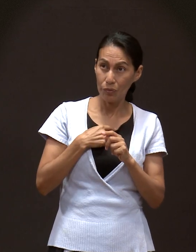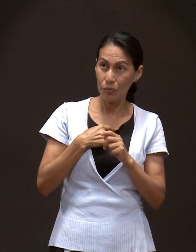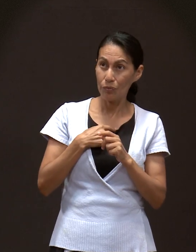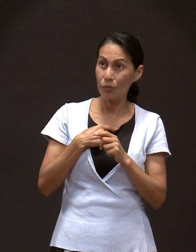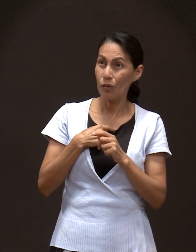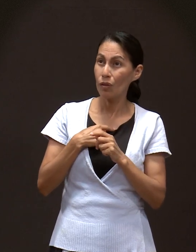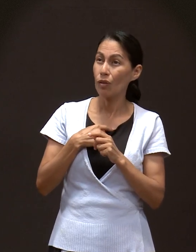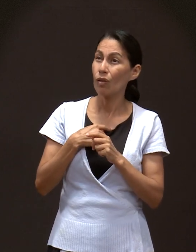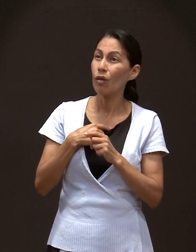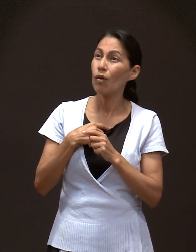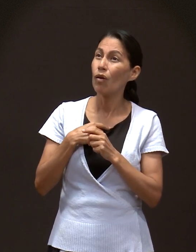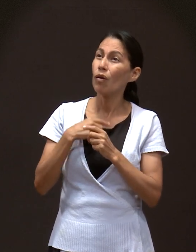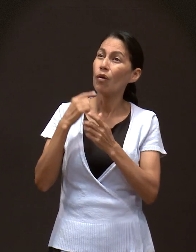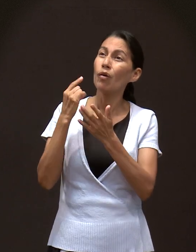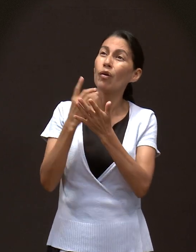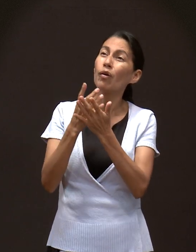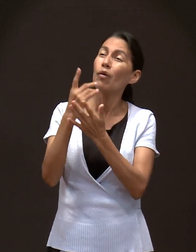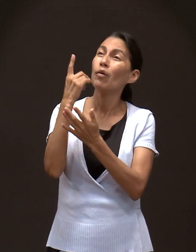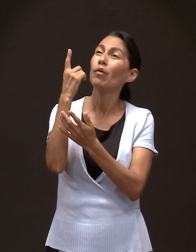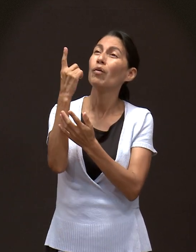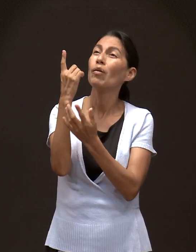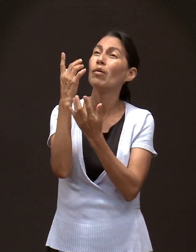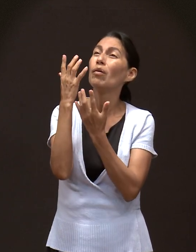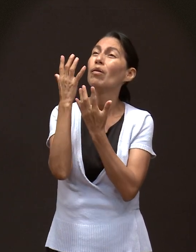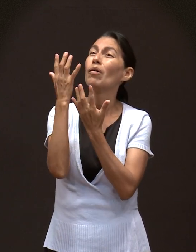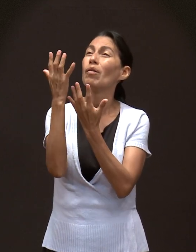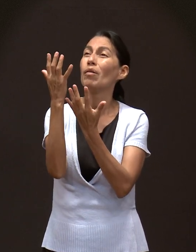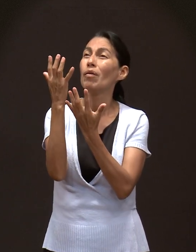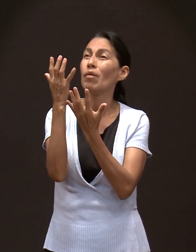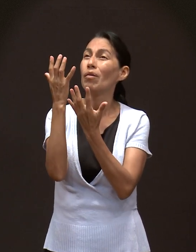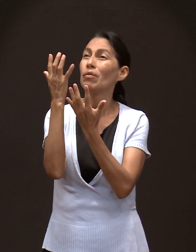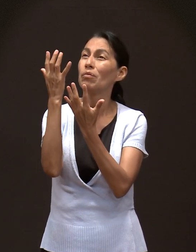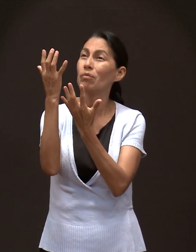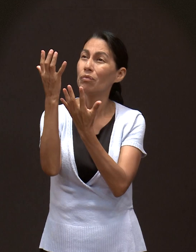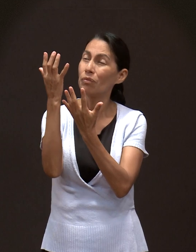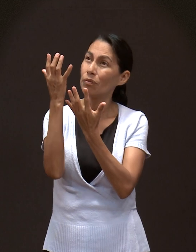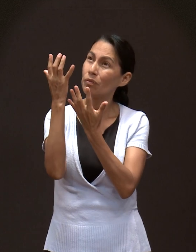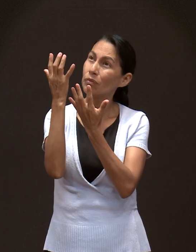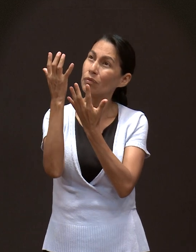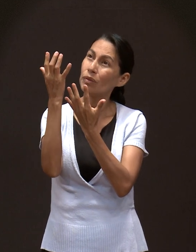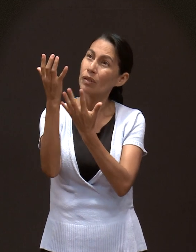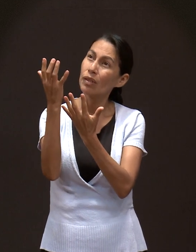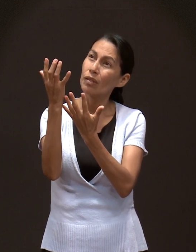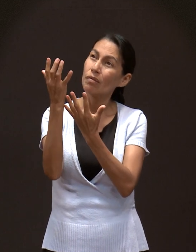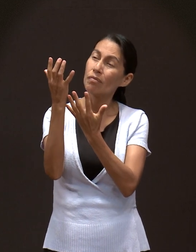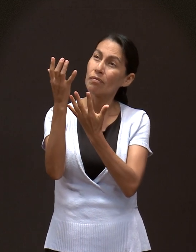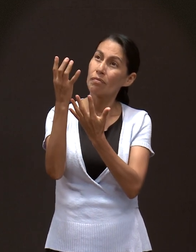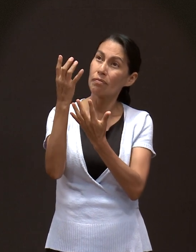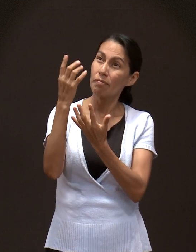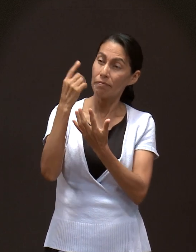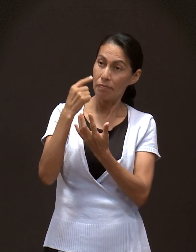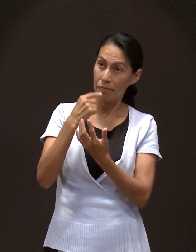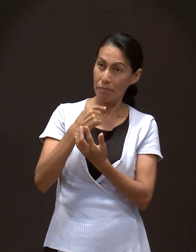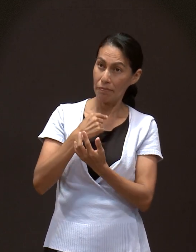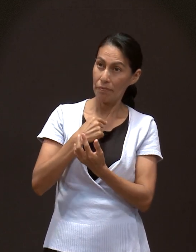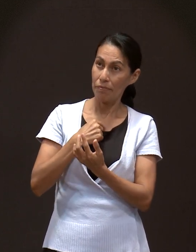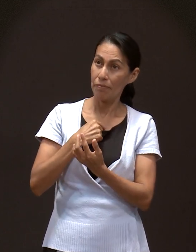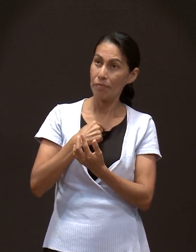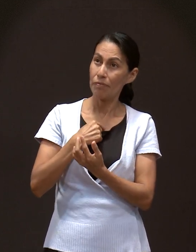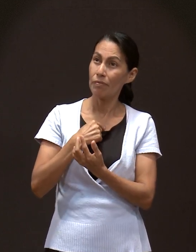Pero una cosa he demandado a Jehová